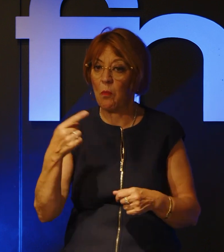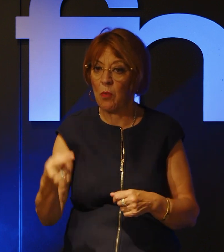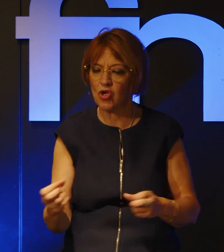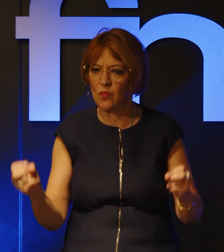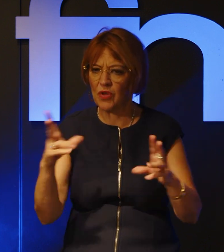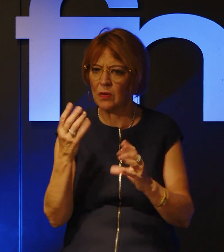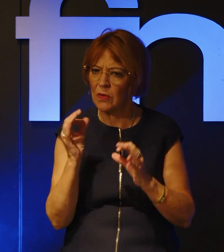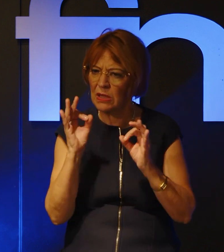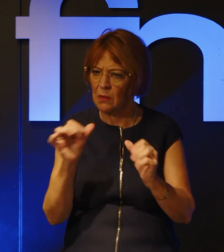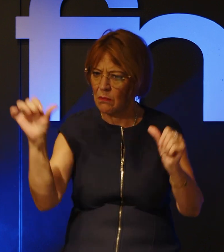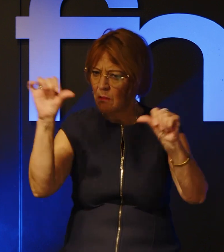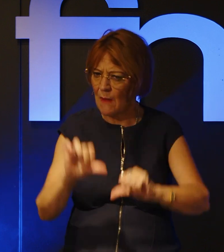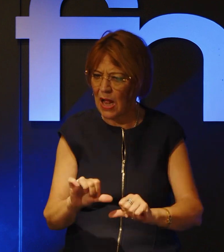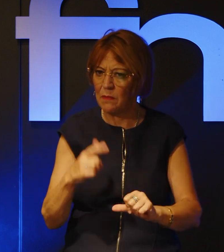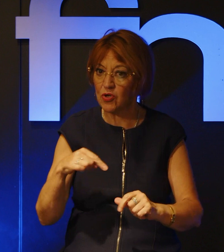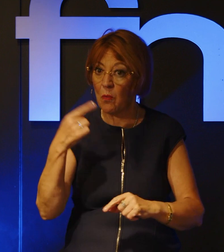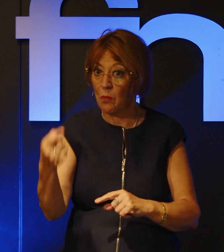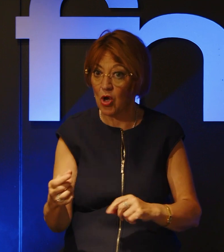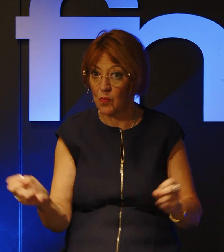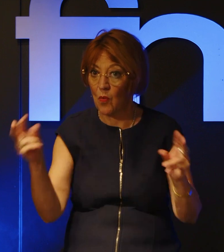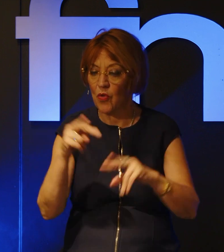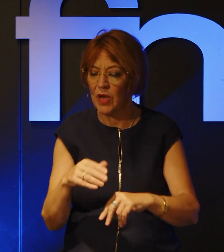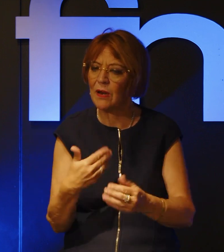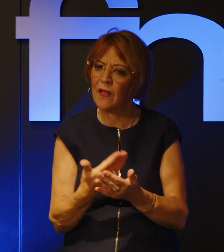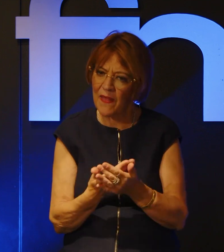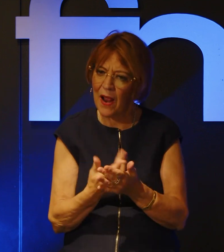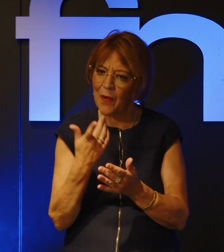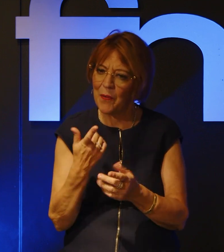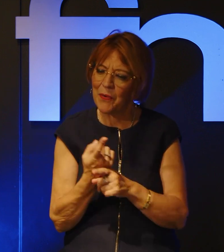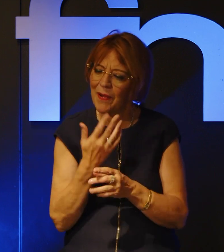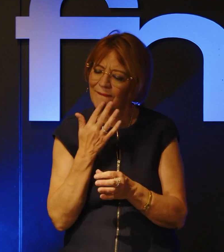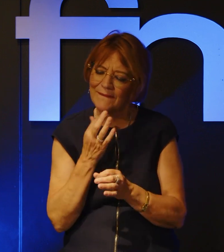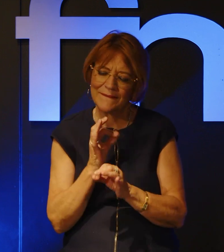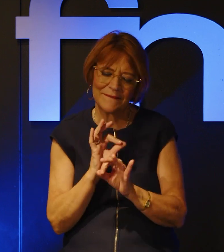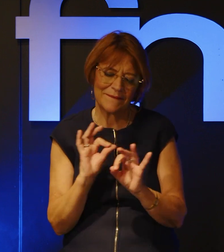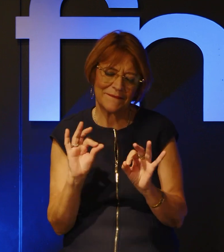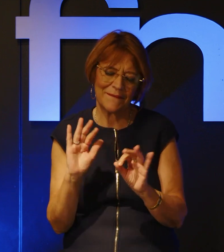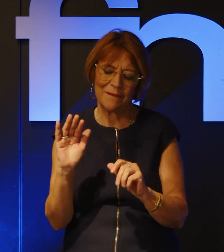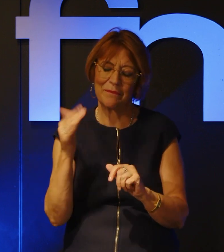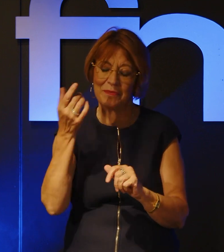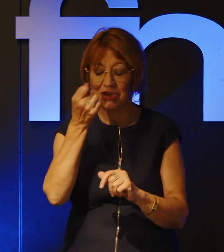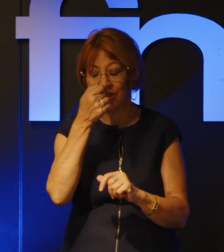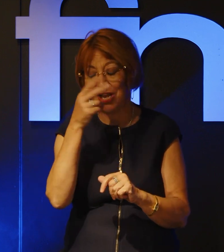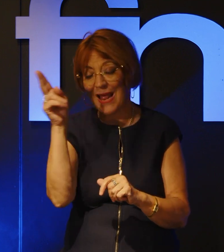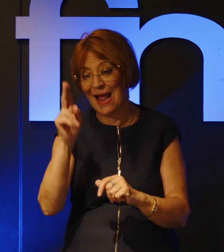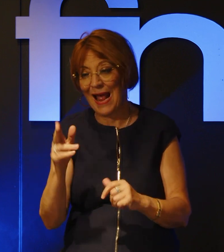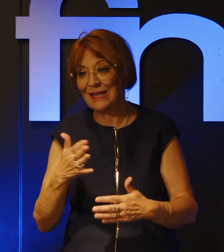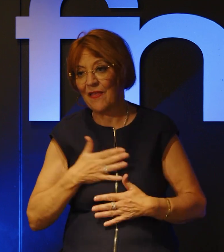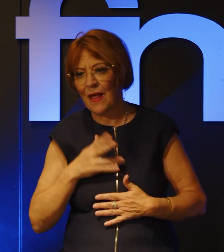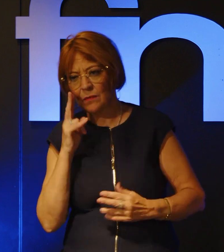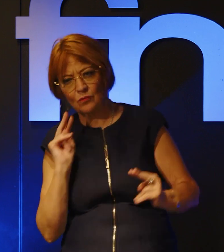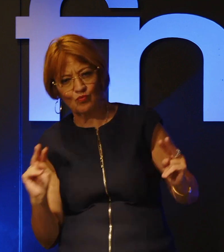vezes maltratado mas o pós-modernismo tem uma coisa maravilhosa que é o facto de pela primeira vez na história da arte nos dar uma